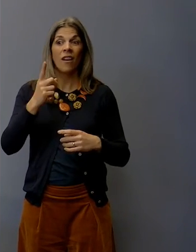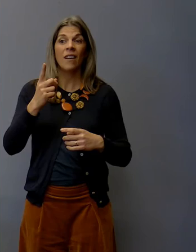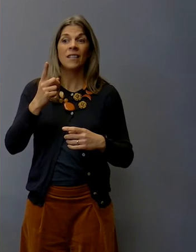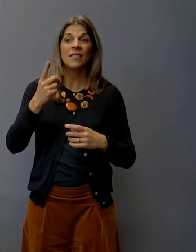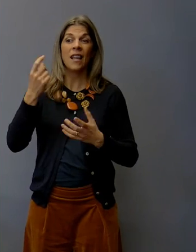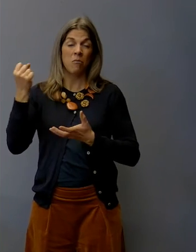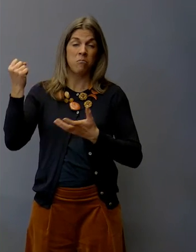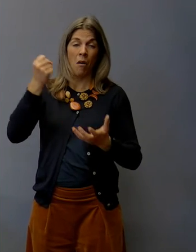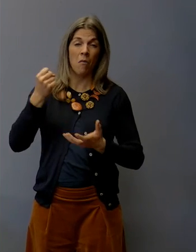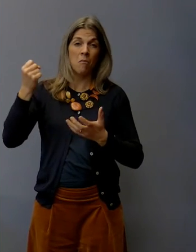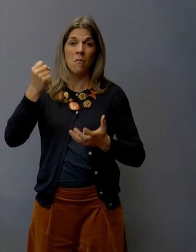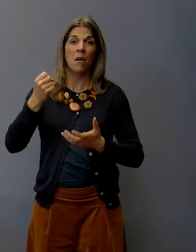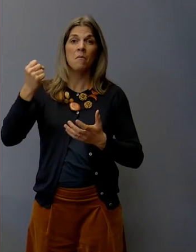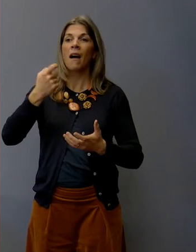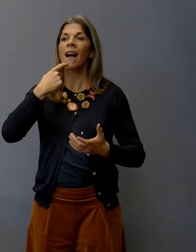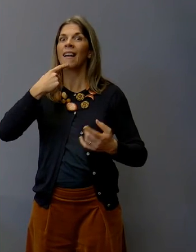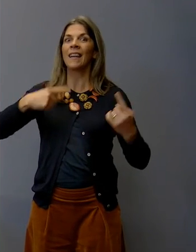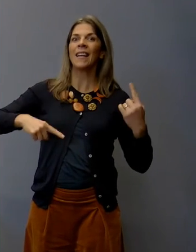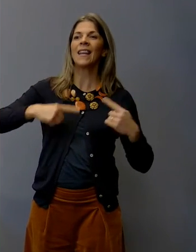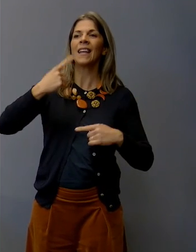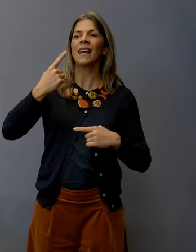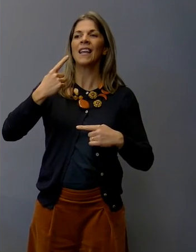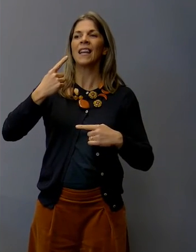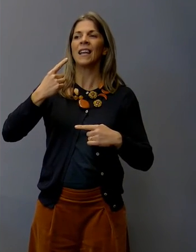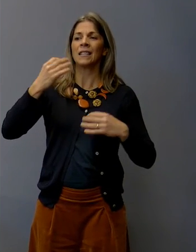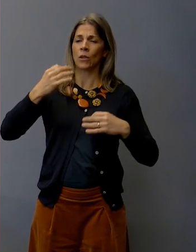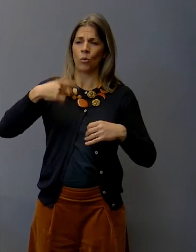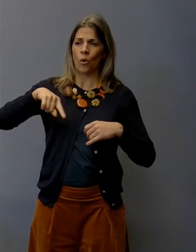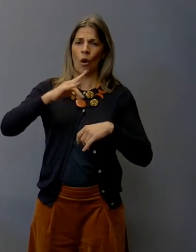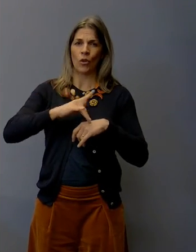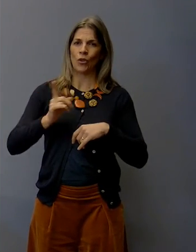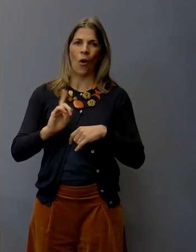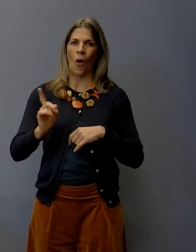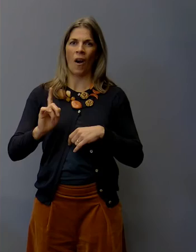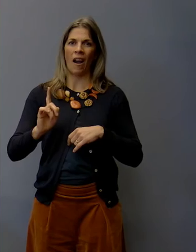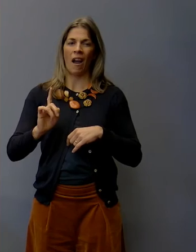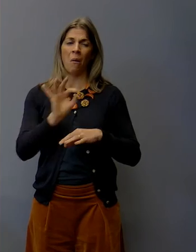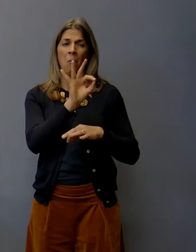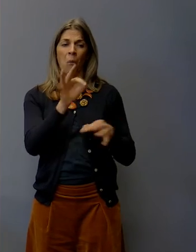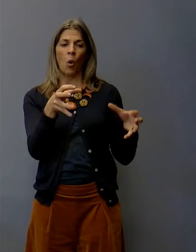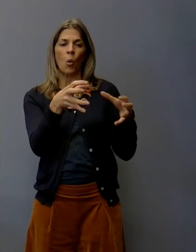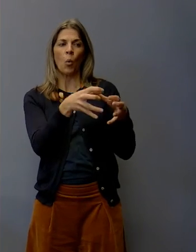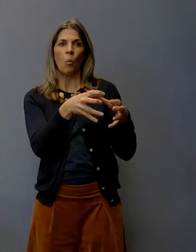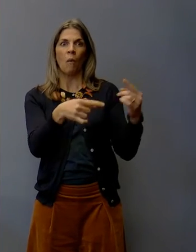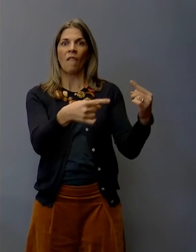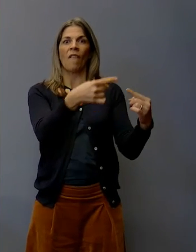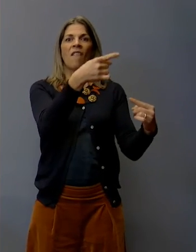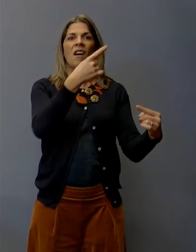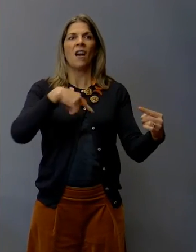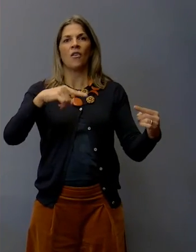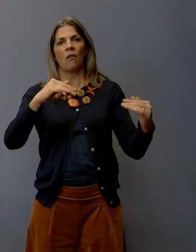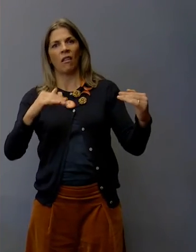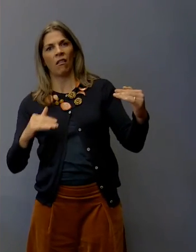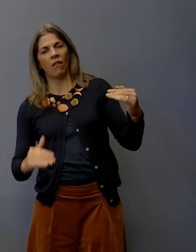probabilmente noi non saremo neanche tra quei pochissimi però nonostante tutto ci piace di più essere spacciatori di illusioni e